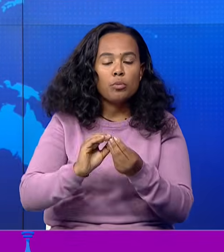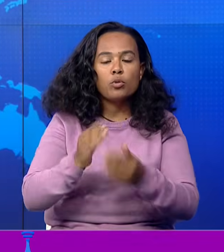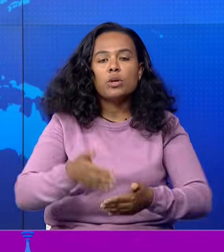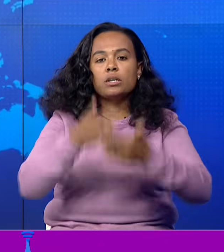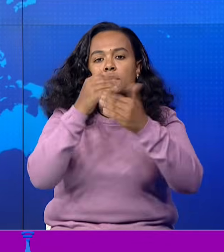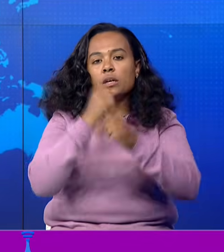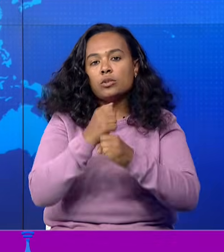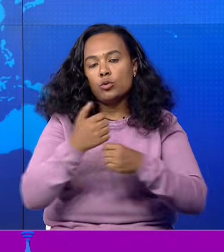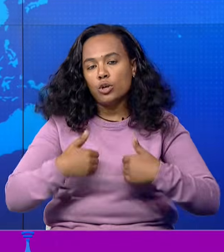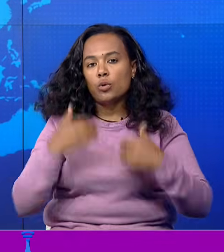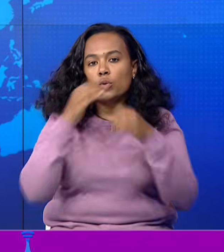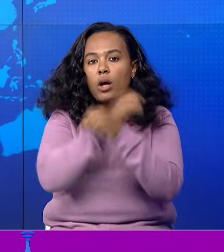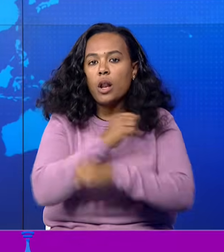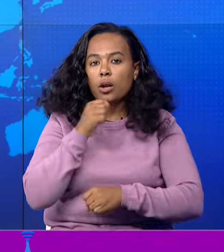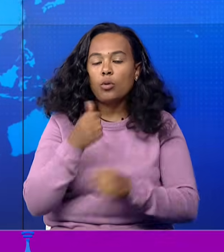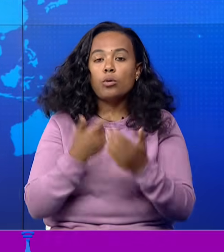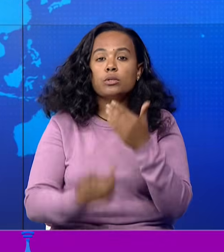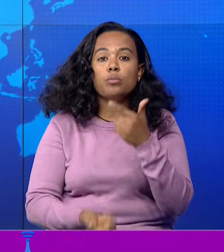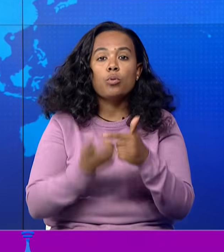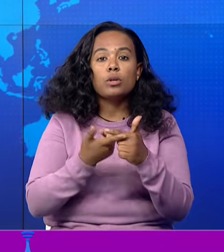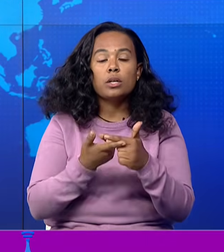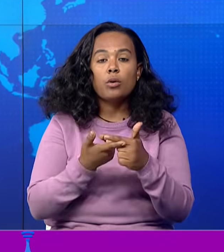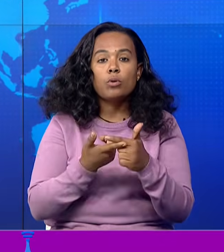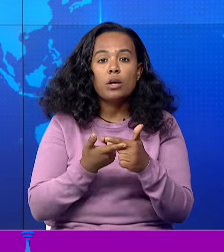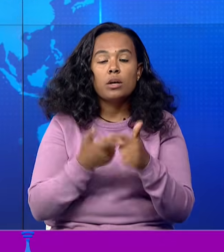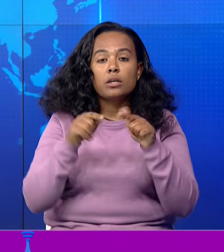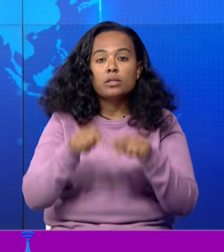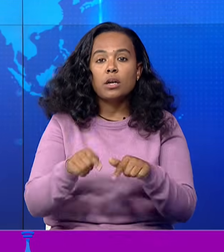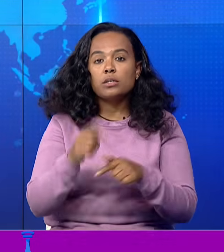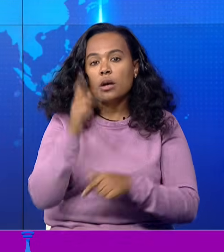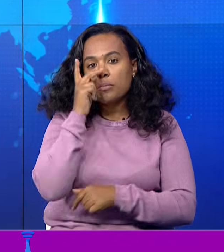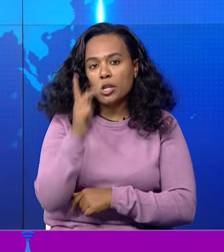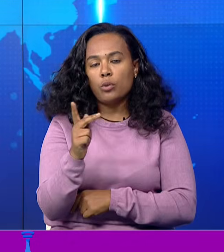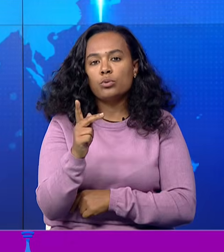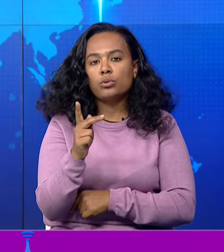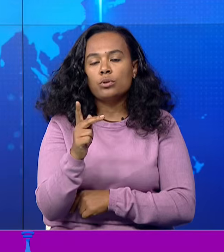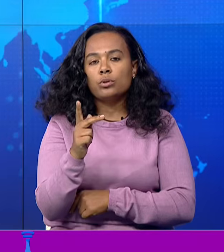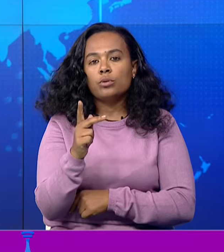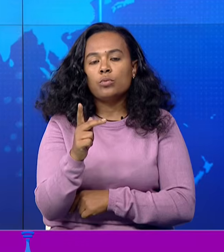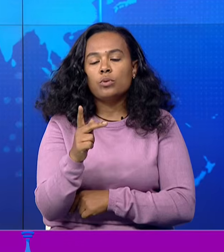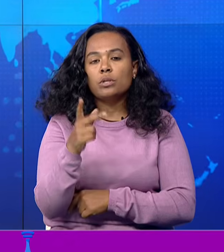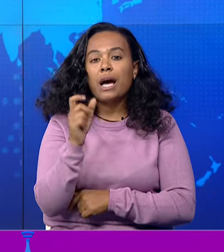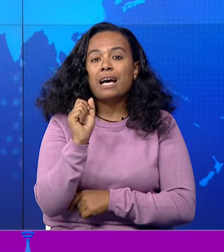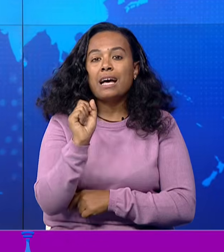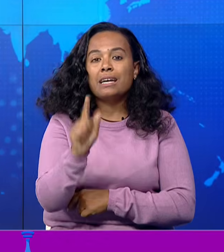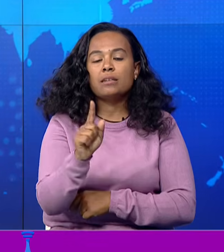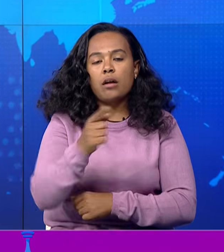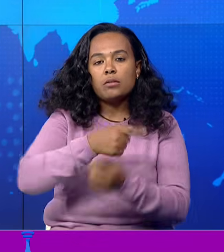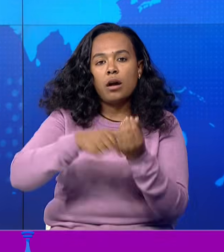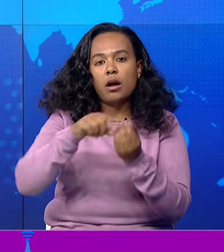ስራዎች አሉ ያላለቁ። በዚህ በሁለተኛው ፌዝ ላይ አሁን ዛሬ እዚህ ጋር የሚታዩት ወደ 11 አካባቢ ካውንተሮች